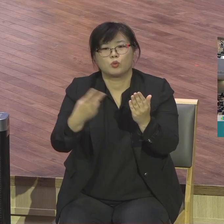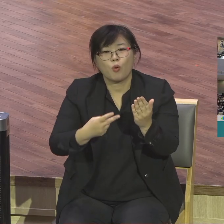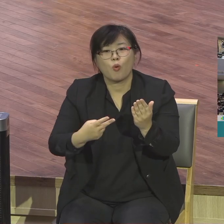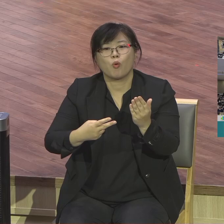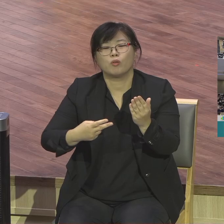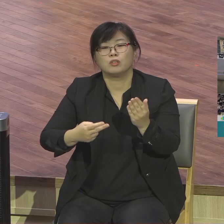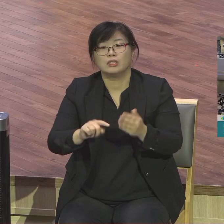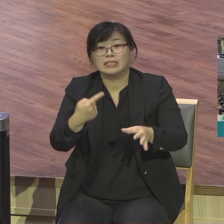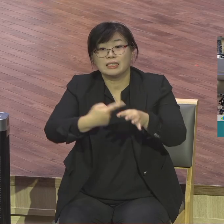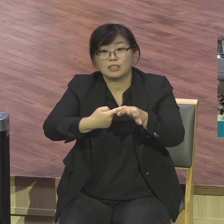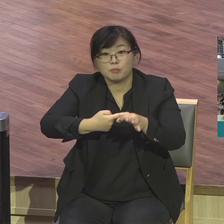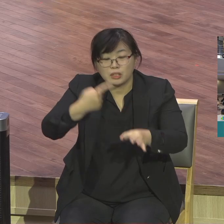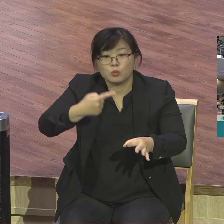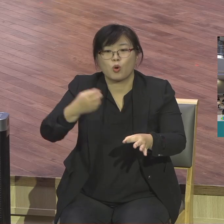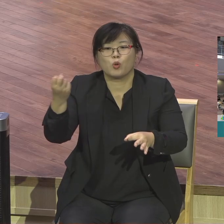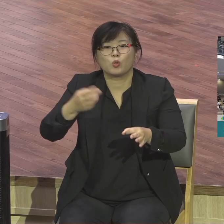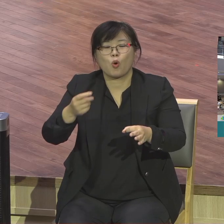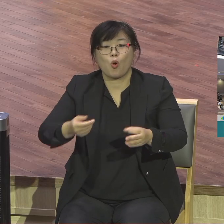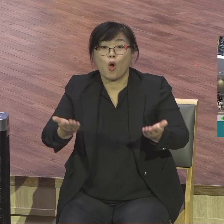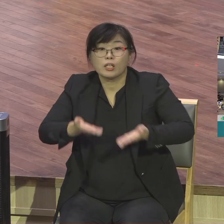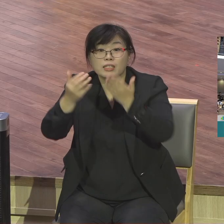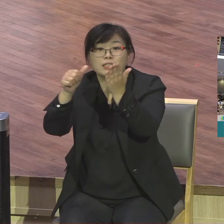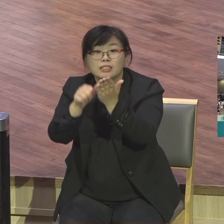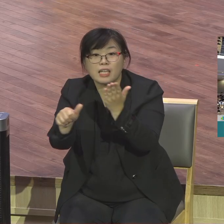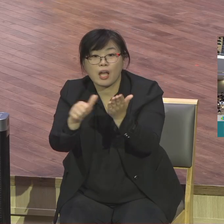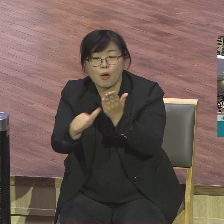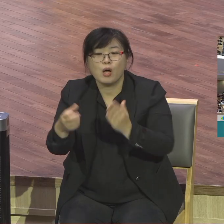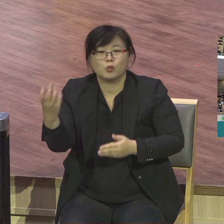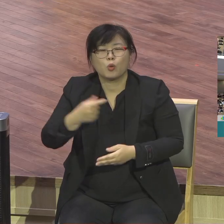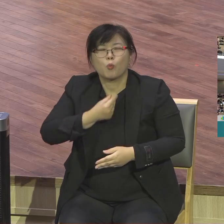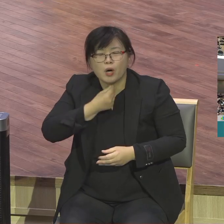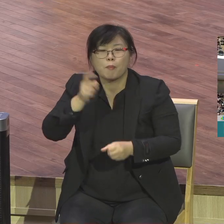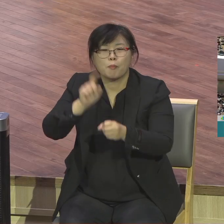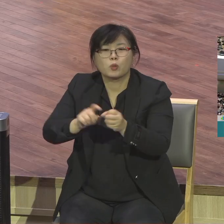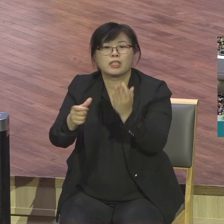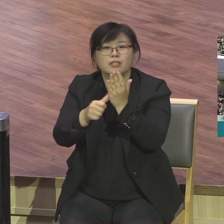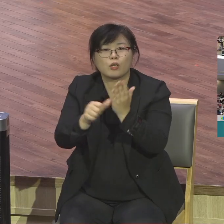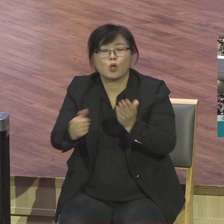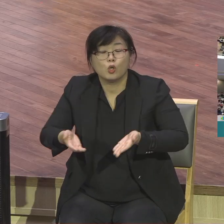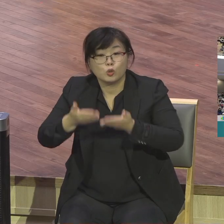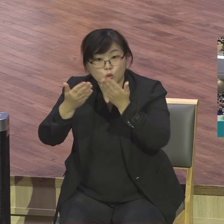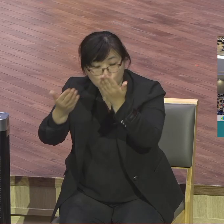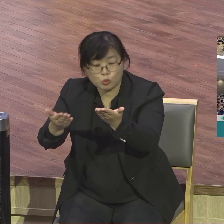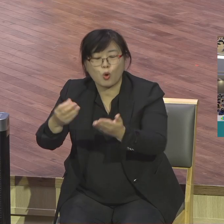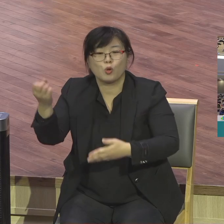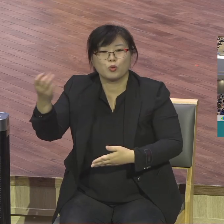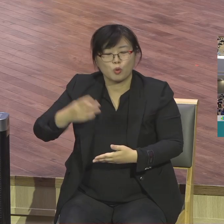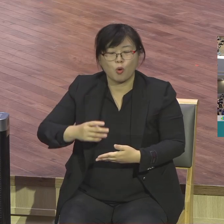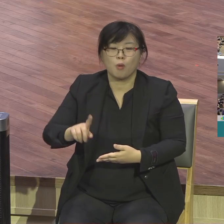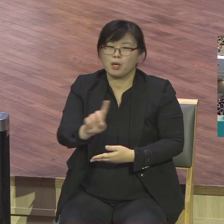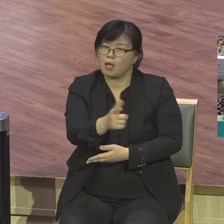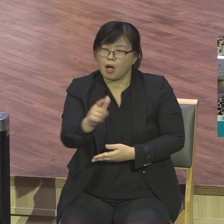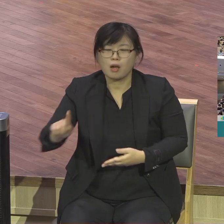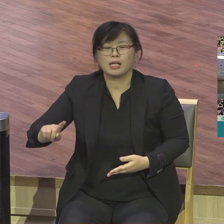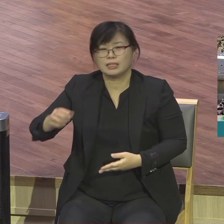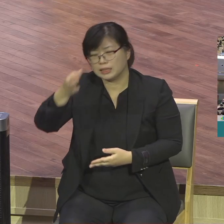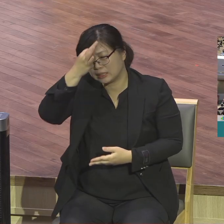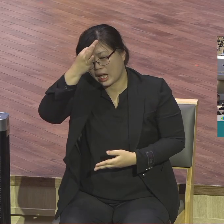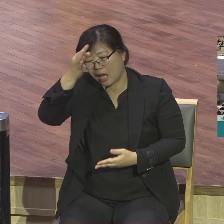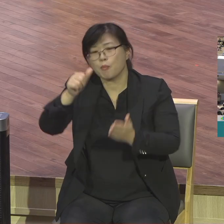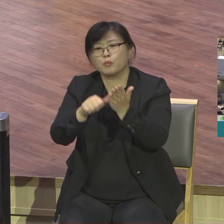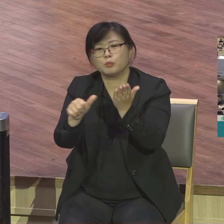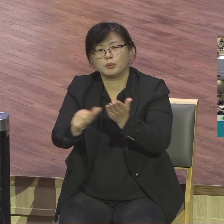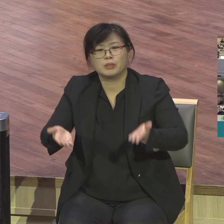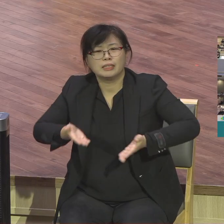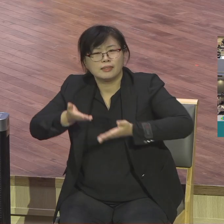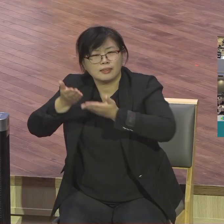그제와 너희의 서원제와 낙흔 예물과 너희 소와 양의 첨난 것들을 너희는 그리로 가져다가 드리고 거기